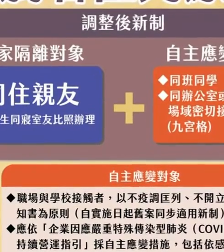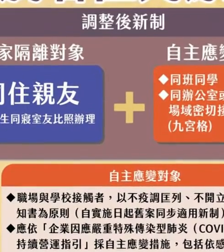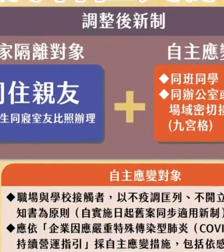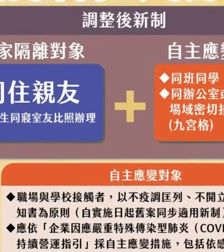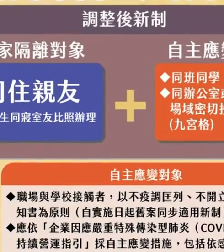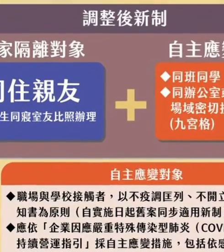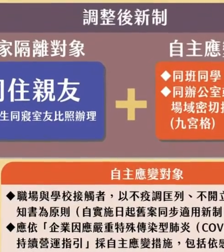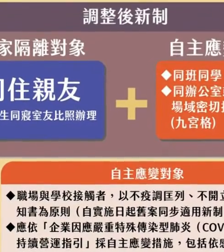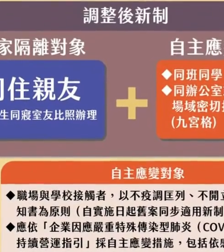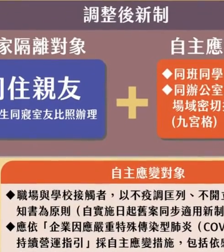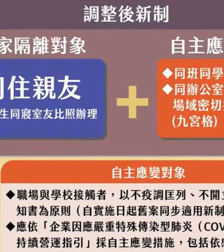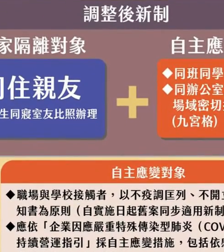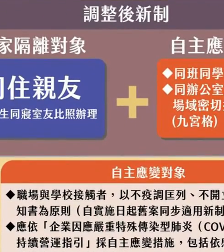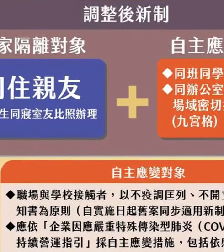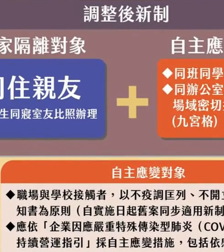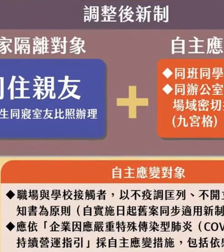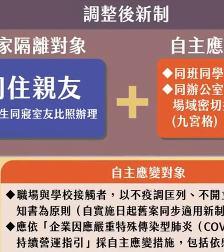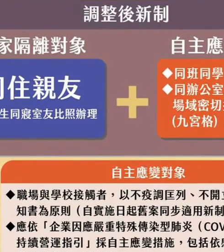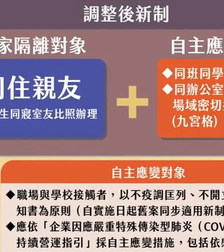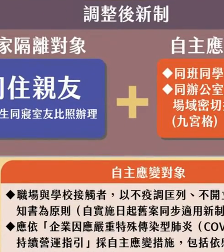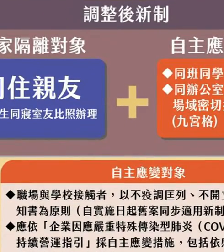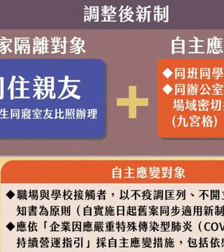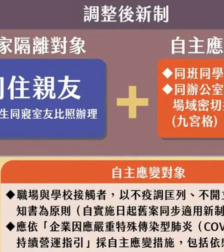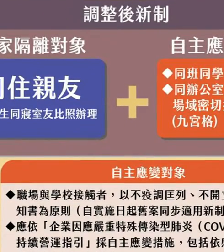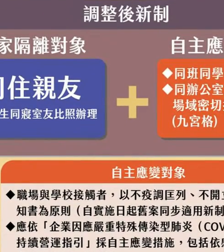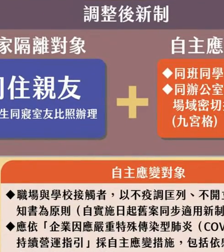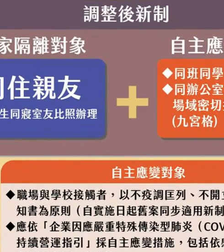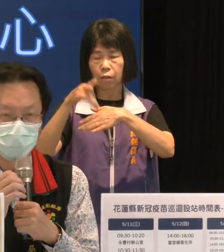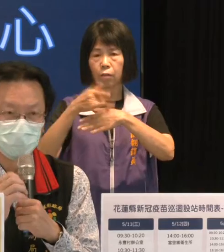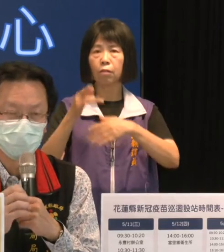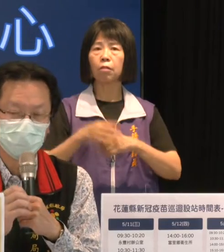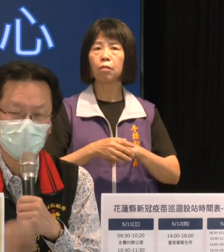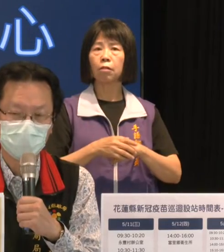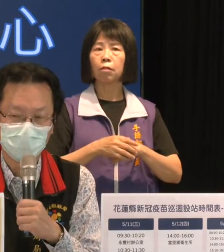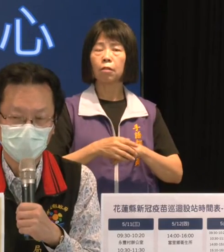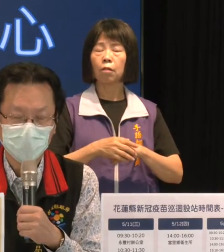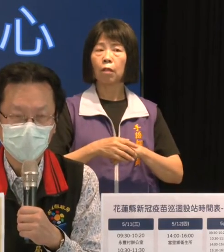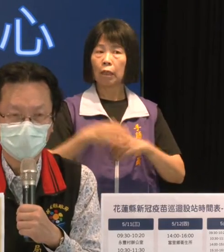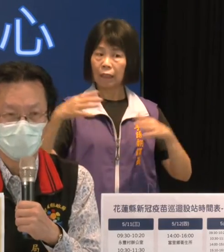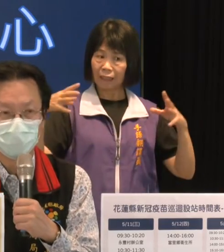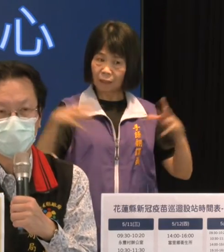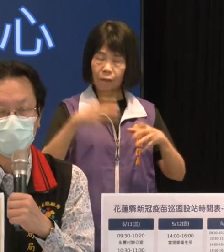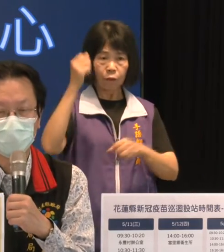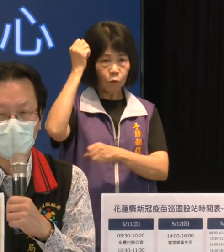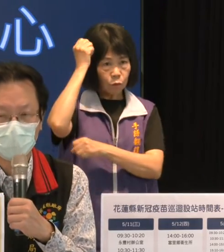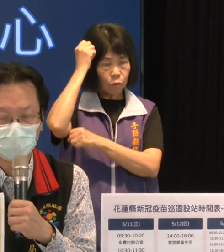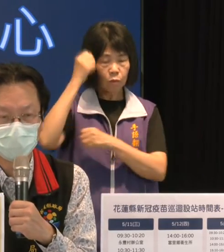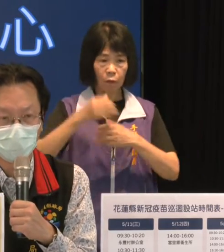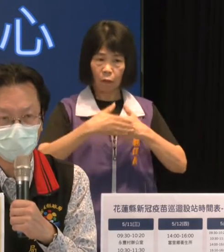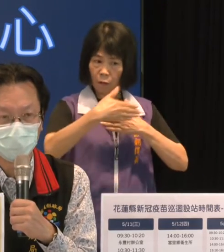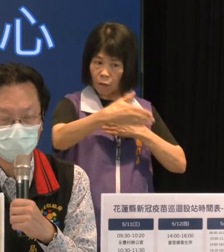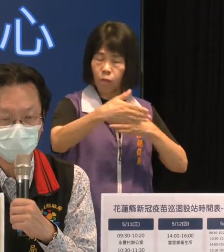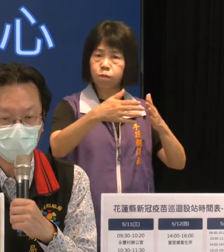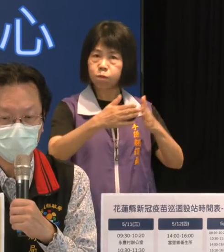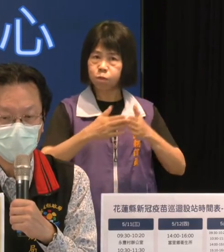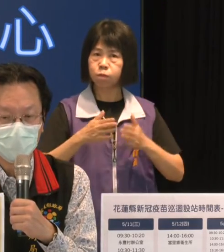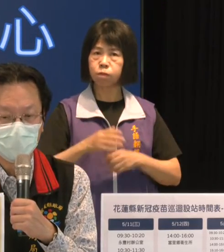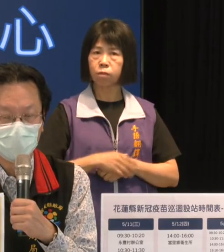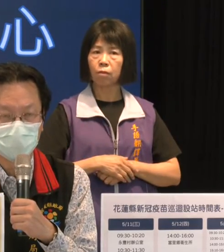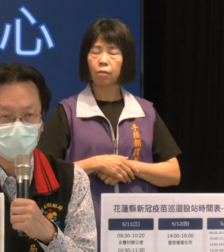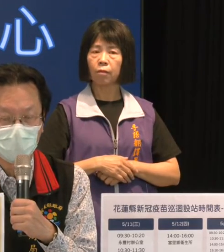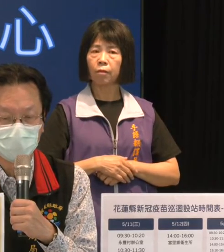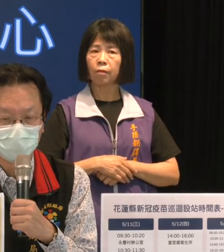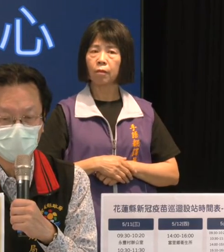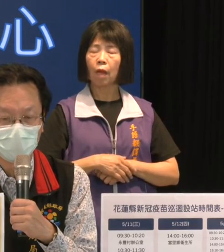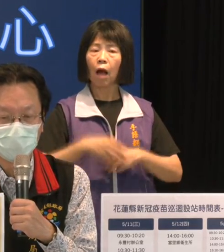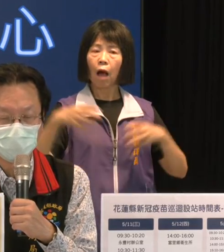体课程规定等，同时也调整密切接触者框列原则， 只居家隔离同住家人跟同住亲友，